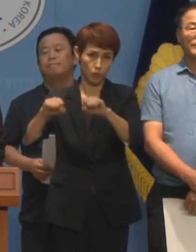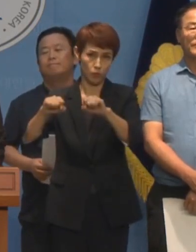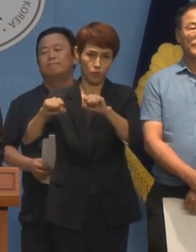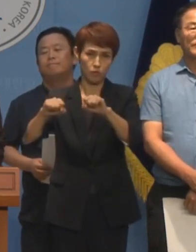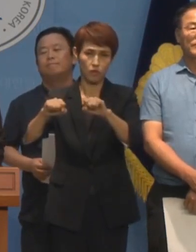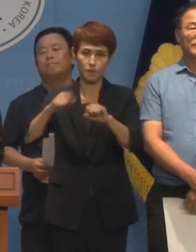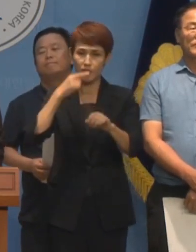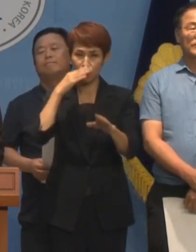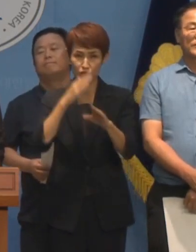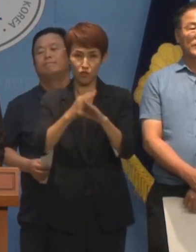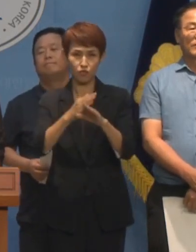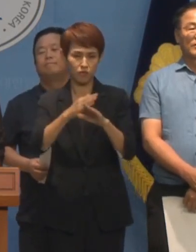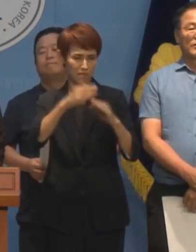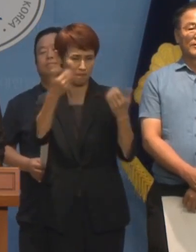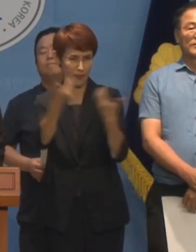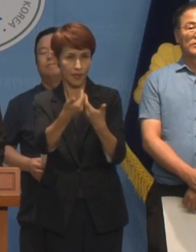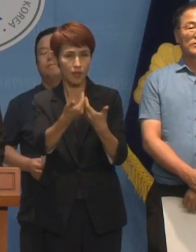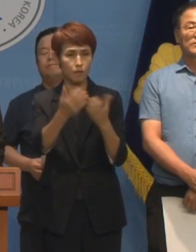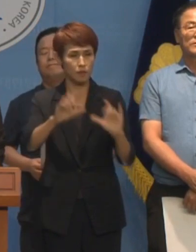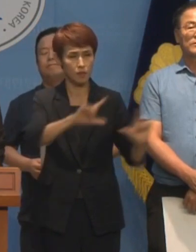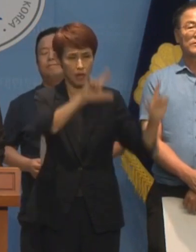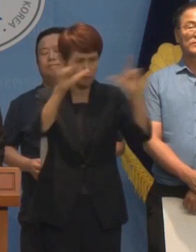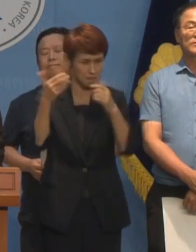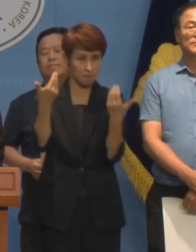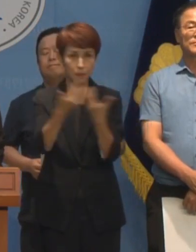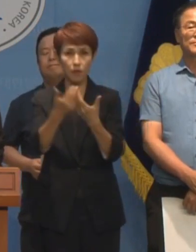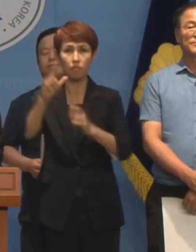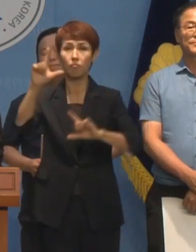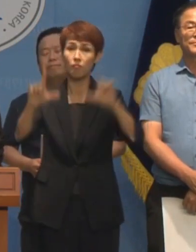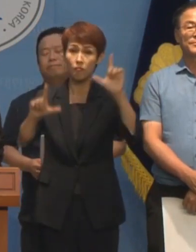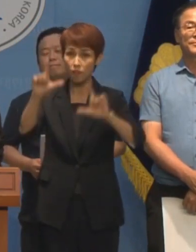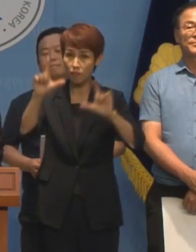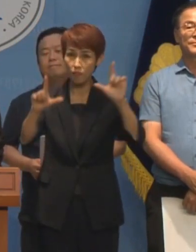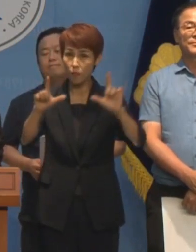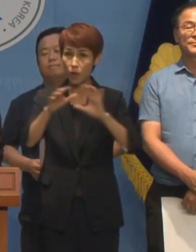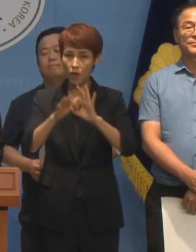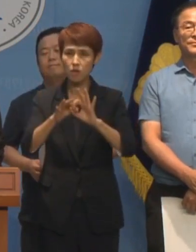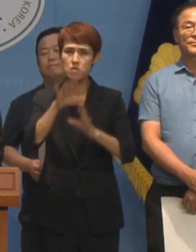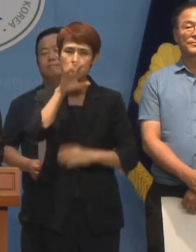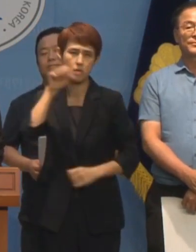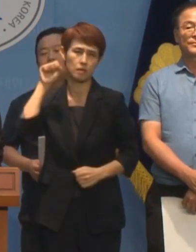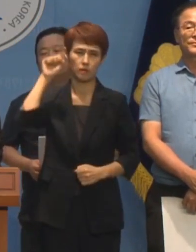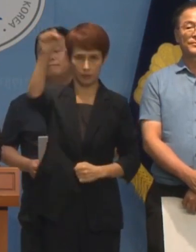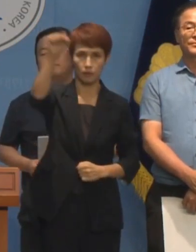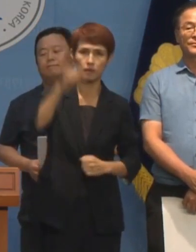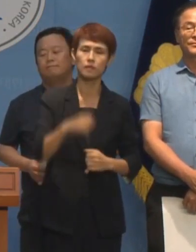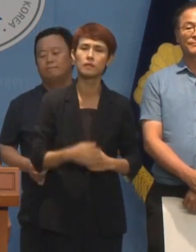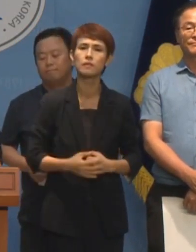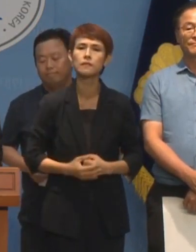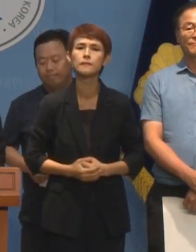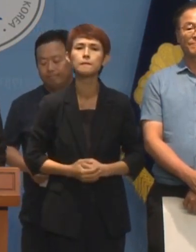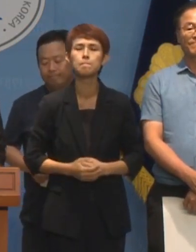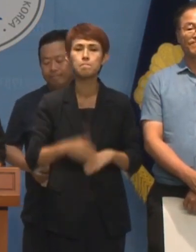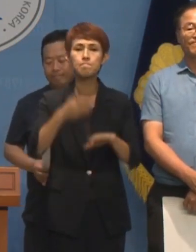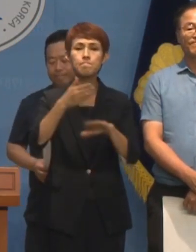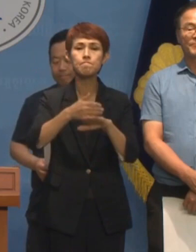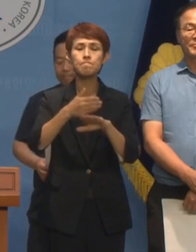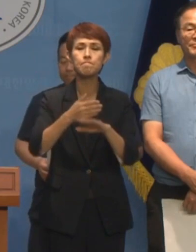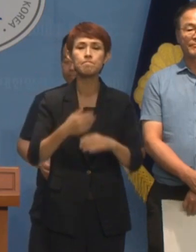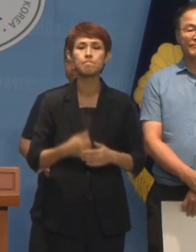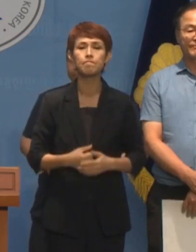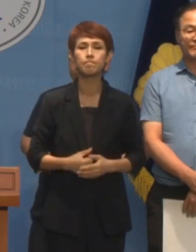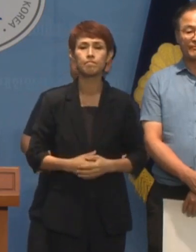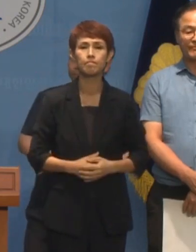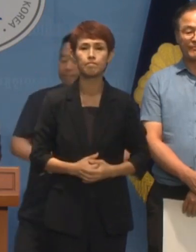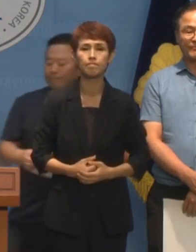반민주적이고 반민생적인 그러한 모든 일들에 대해서 규탄하며 싸워나가겠습니다. 고맙습니다.